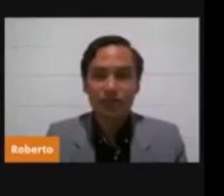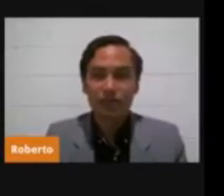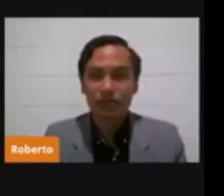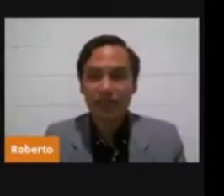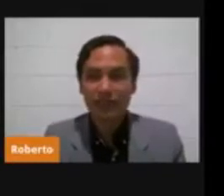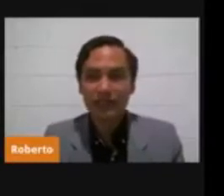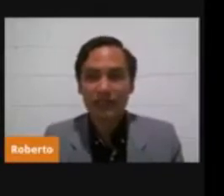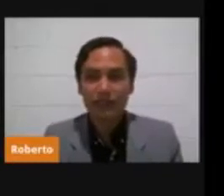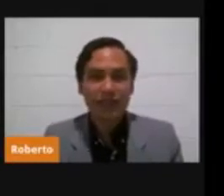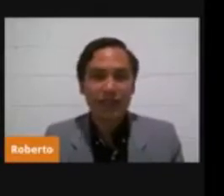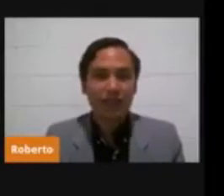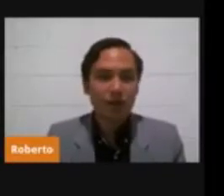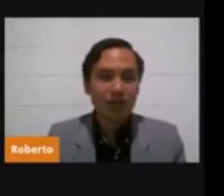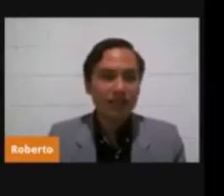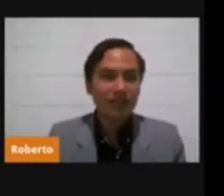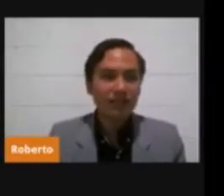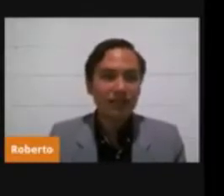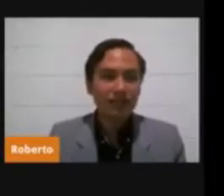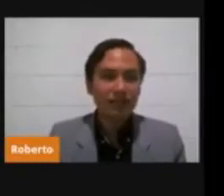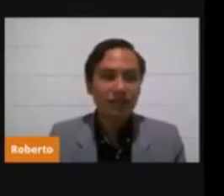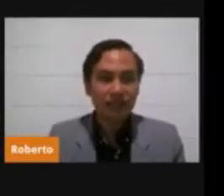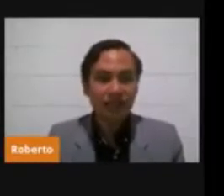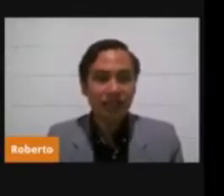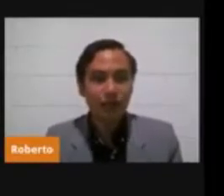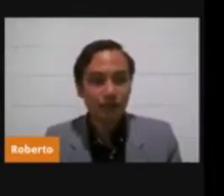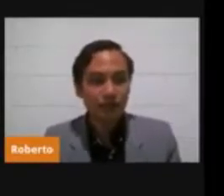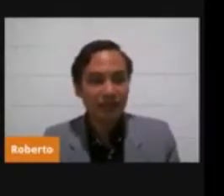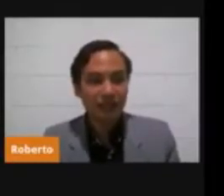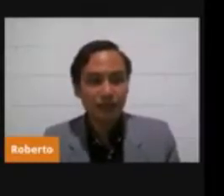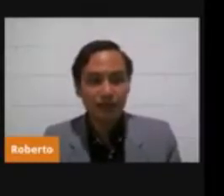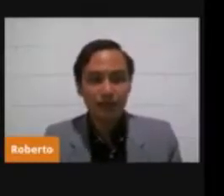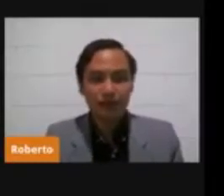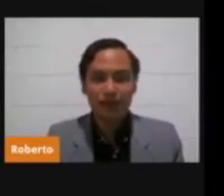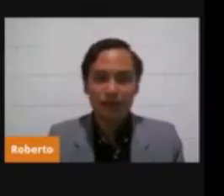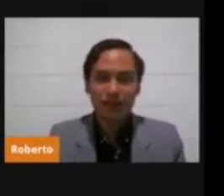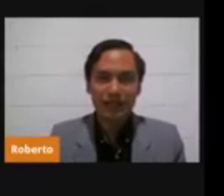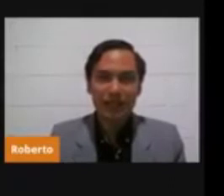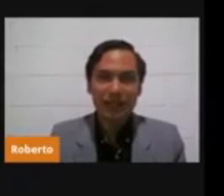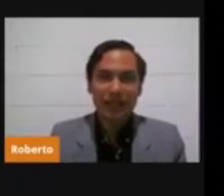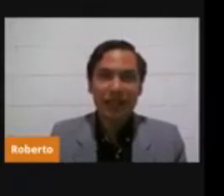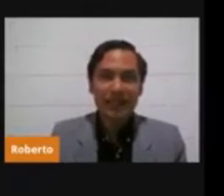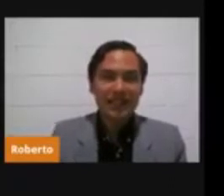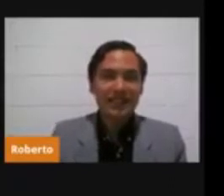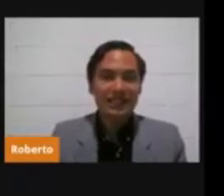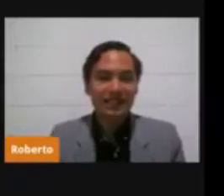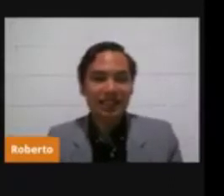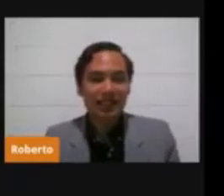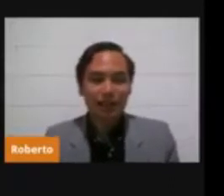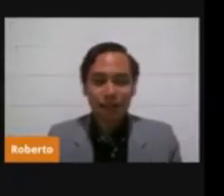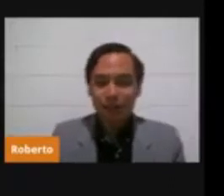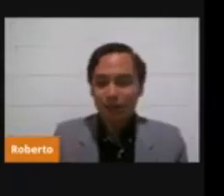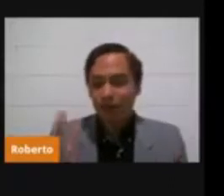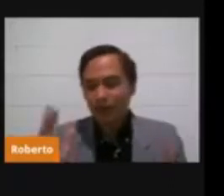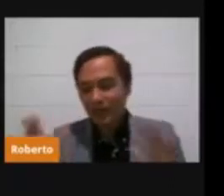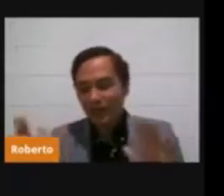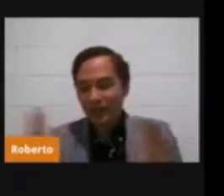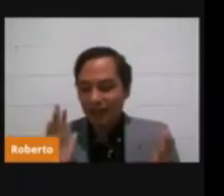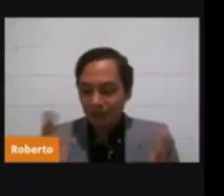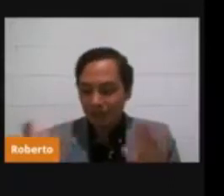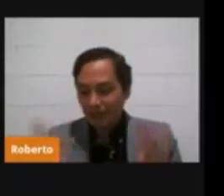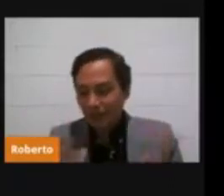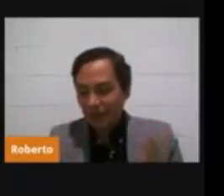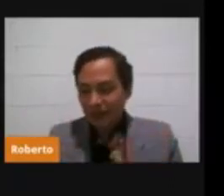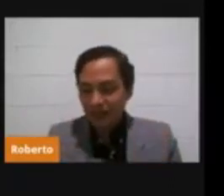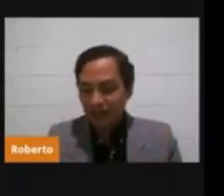que son ustedes iguales, sí o no, entre todos y todas. A veces se crea como un poco